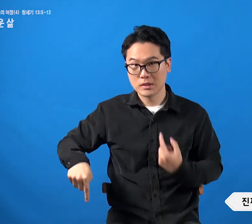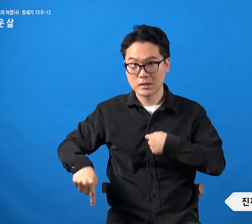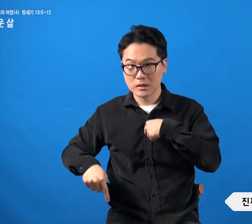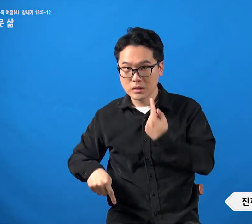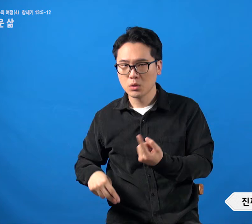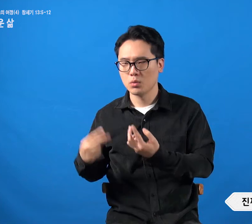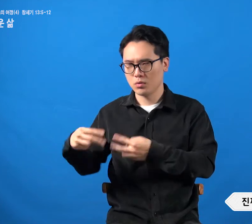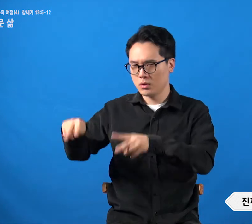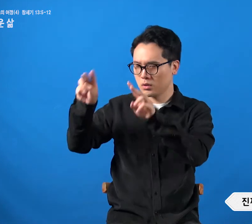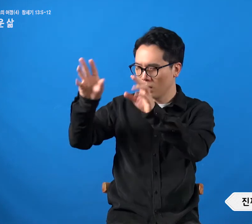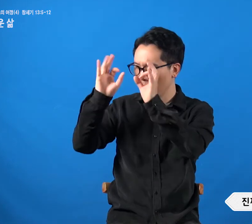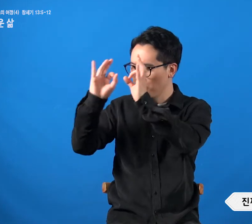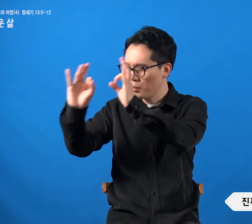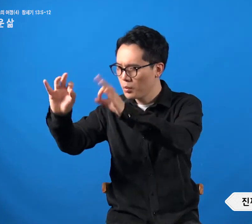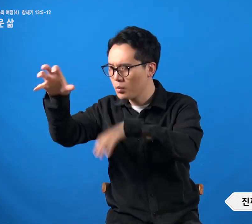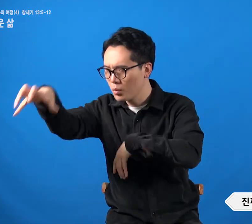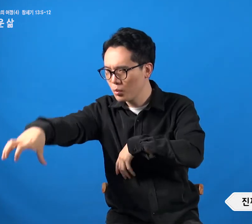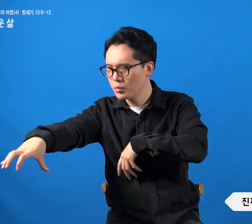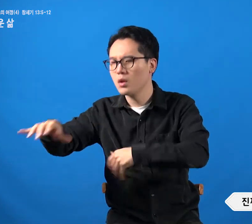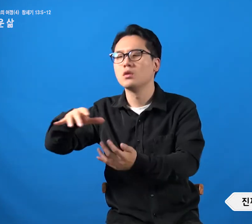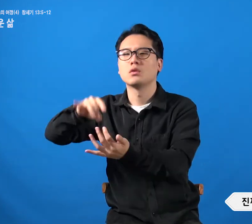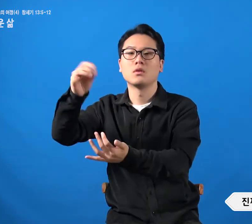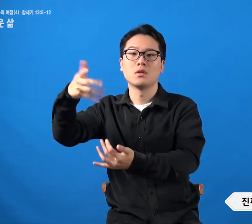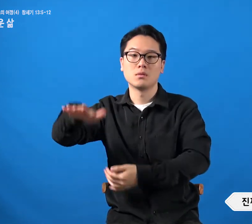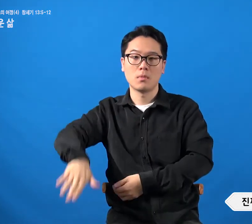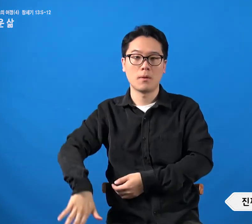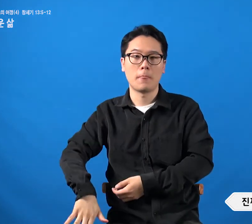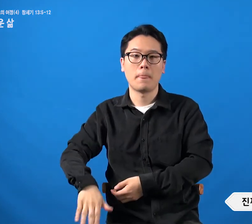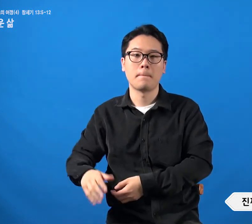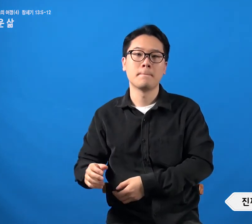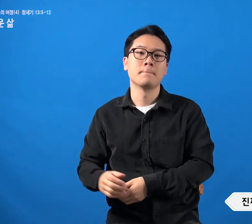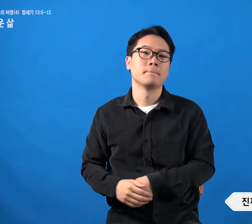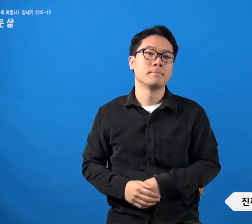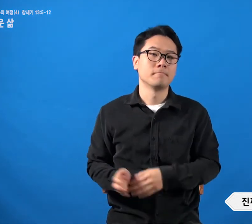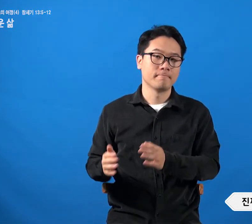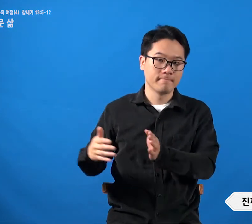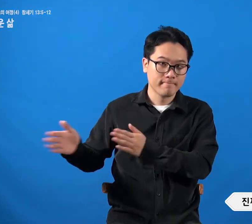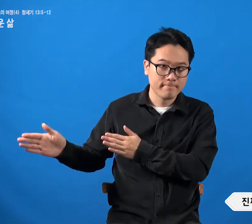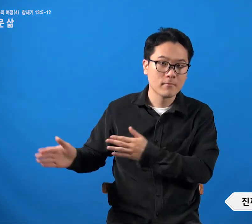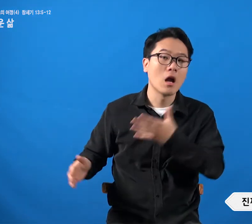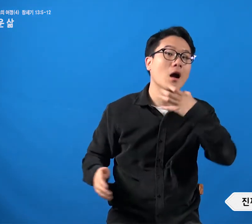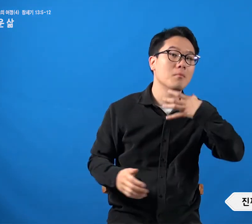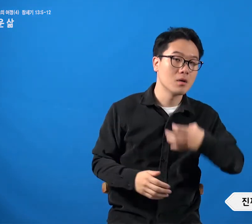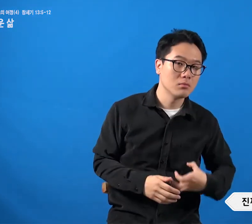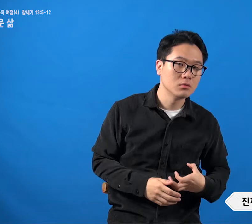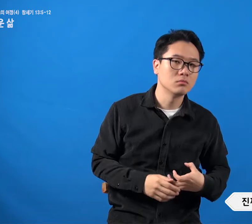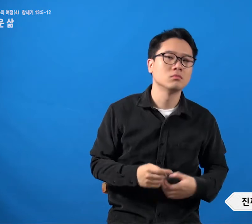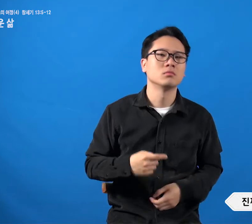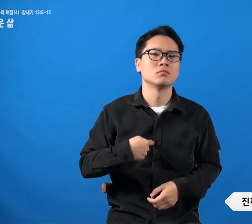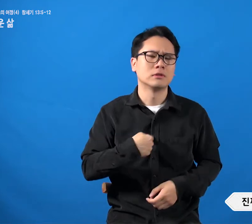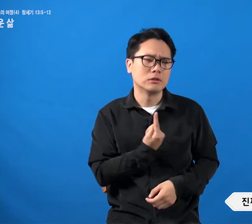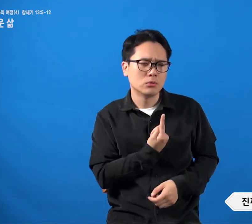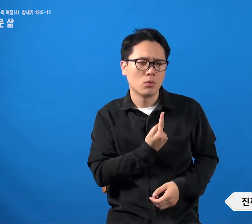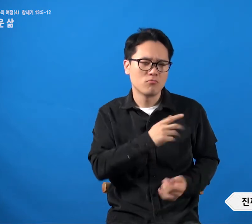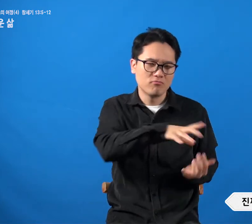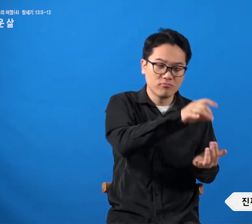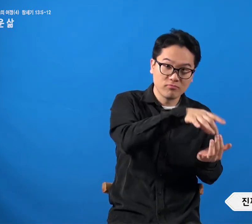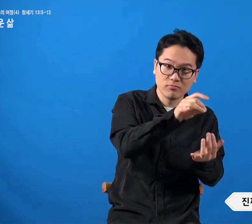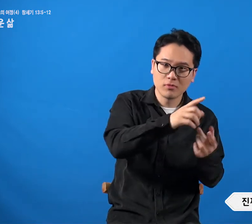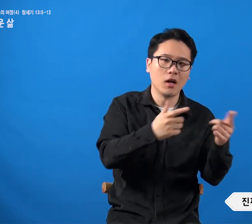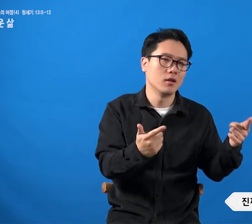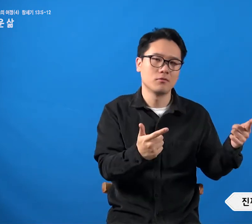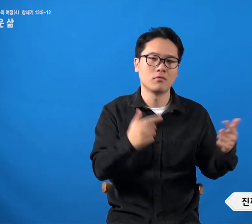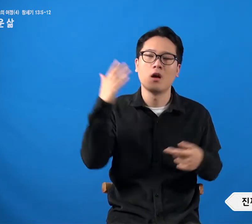선택했지만 아브라함은 하나님이 보여주시는 것, 자기 눈으로 볼 수 없는 것을 선택합니다.